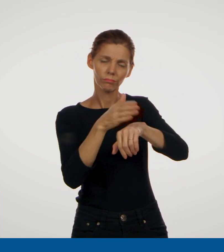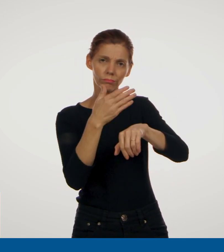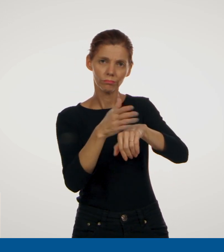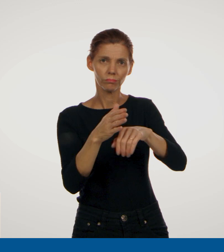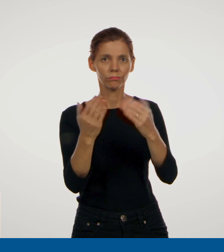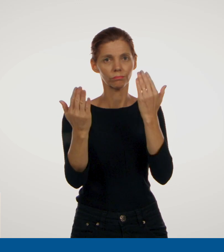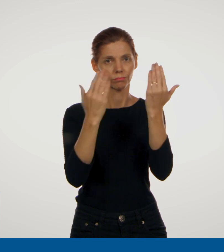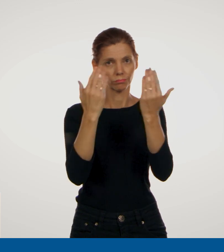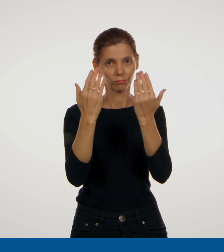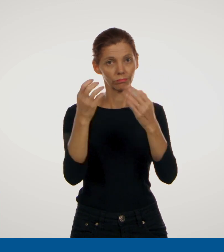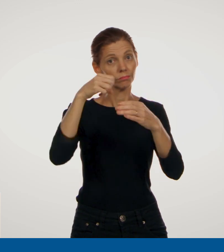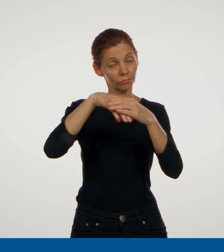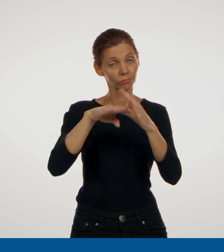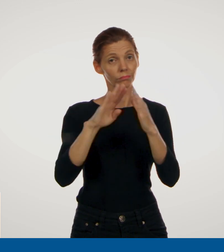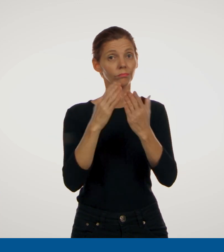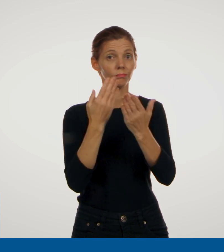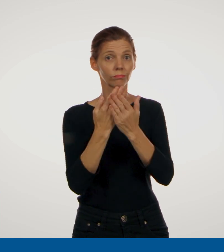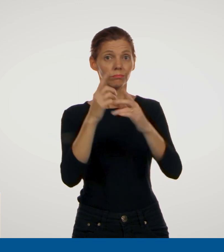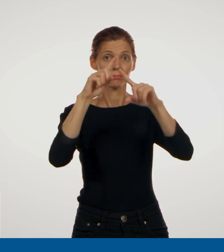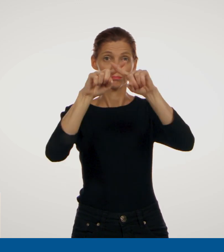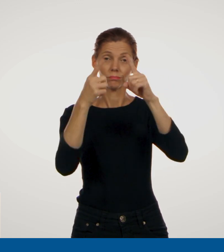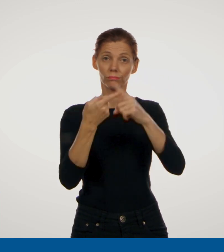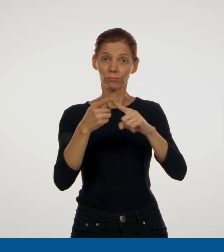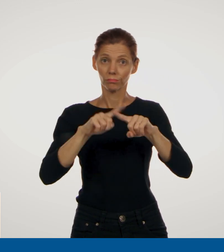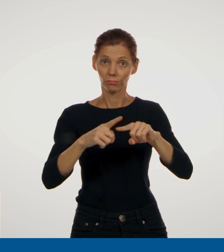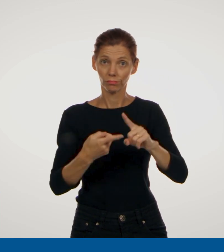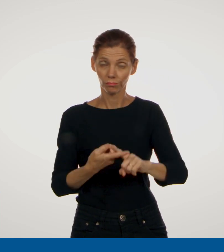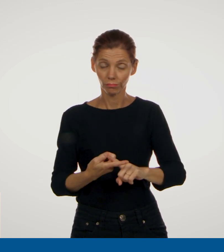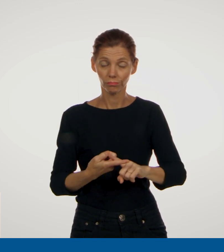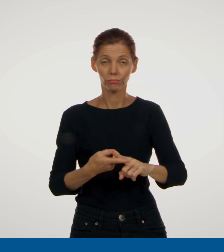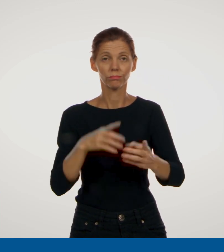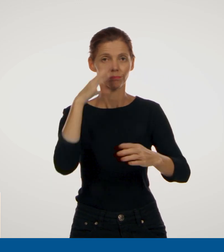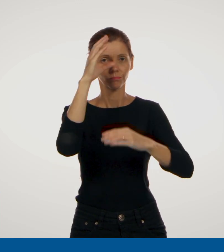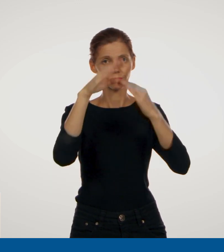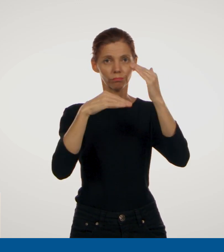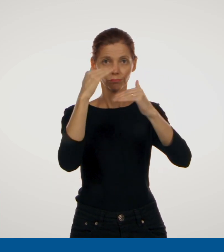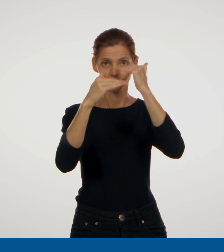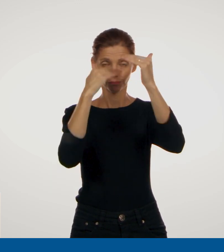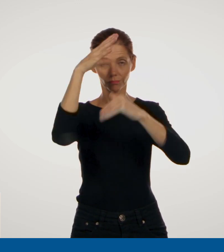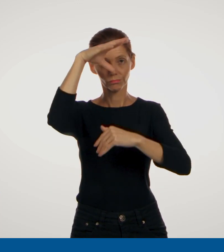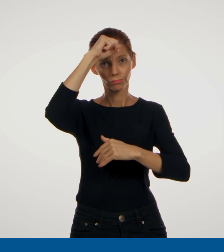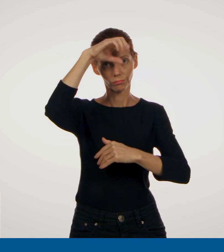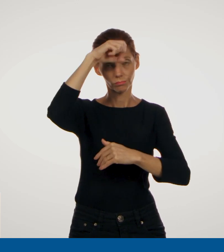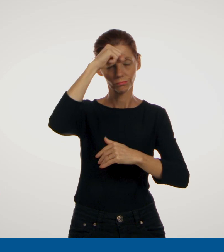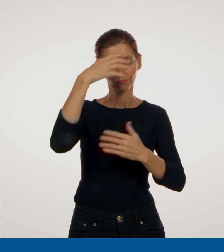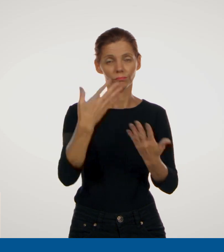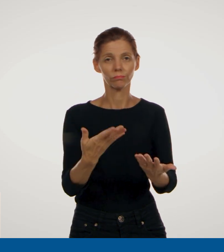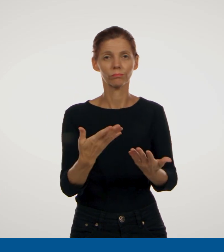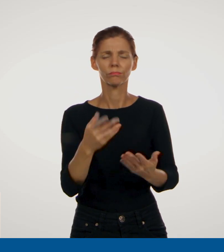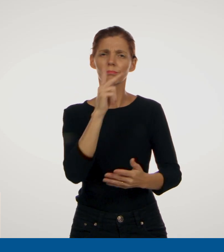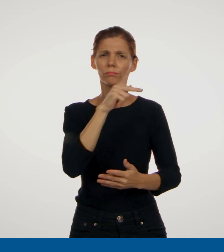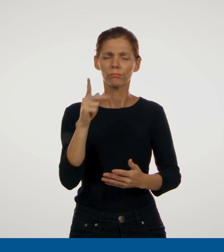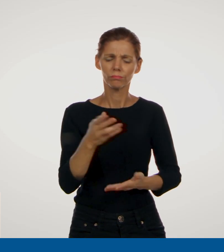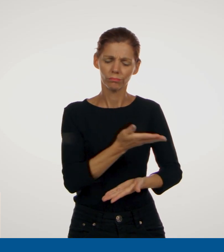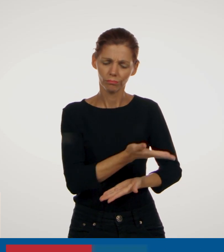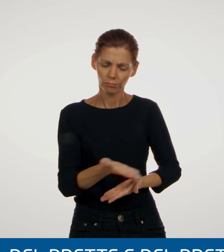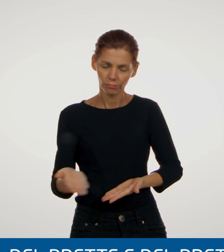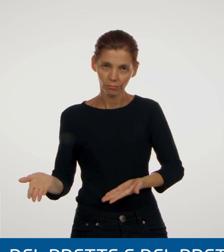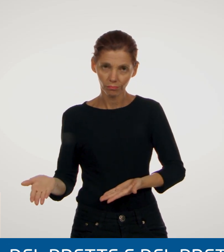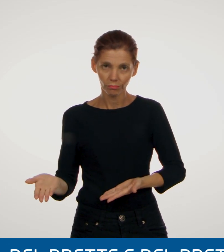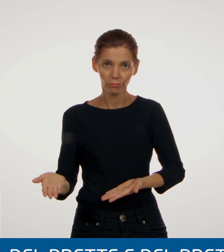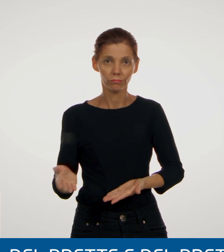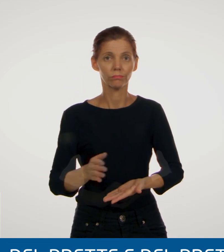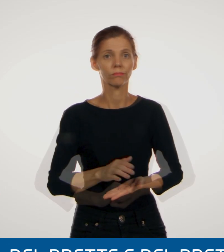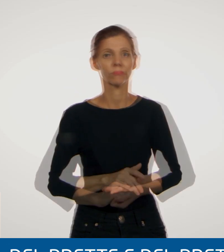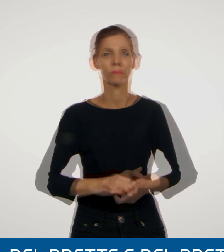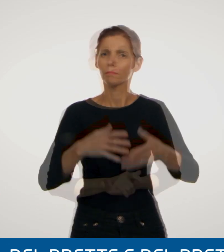fim, a prática em psicologia escolar, habilidades e implicações no processo de aprender. Os professores